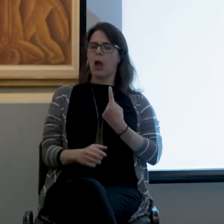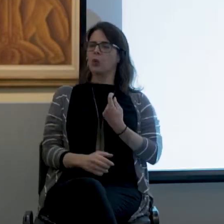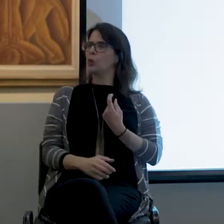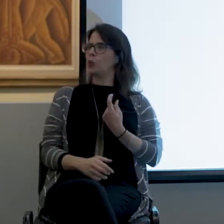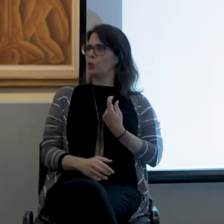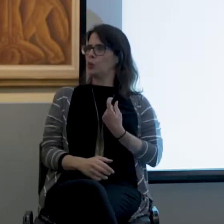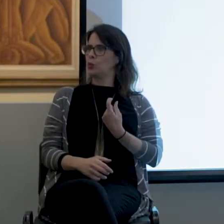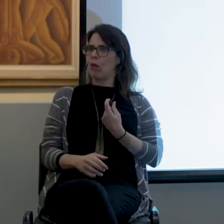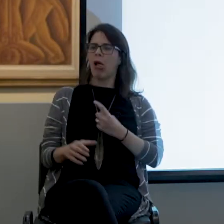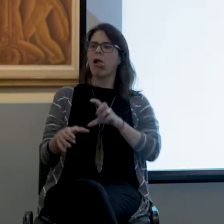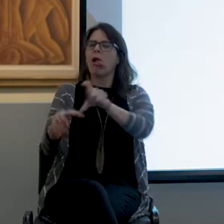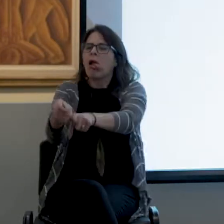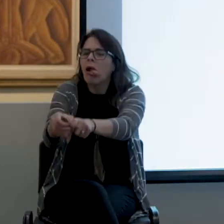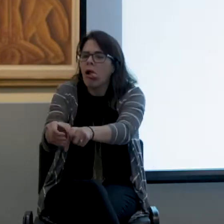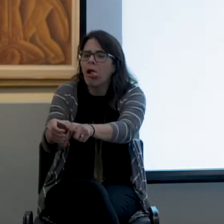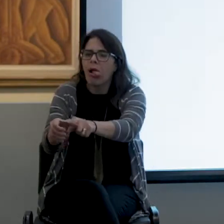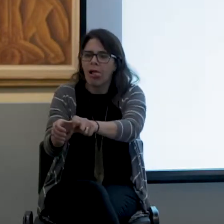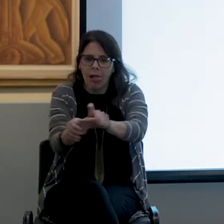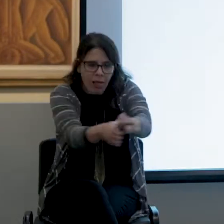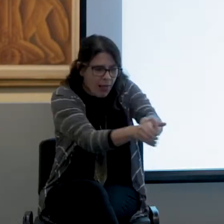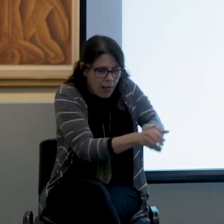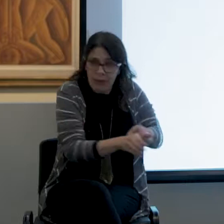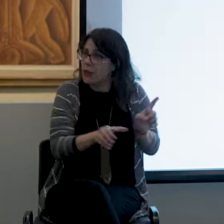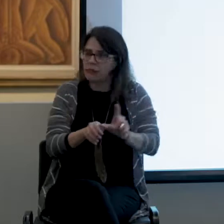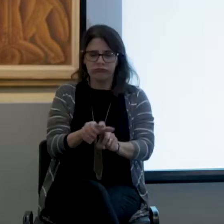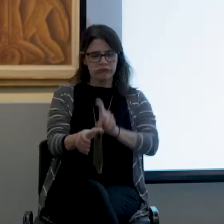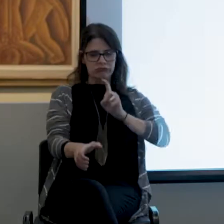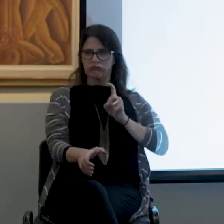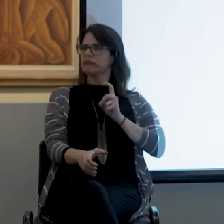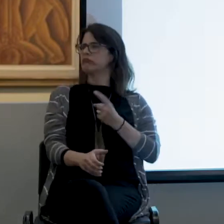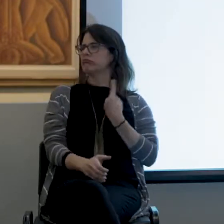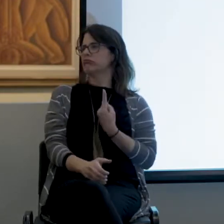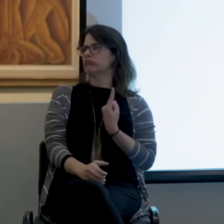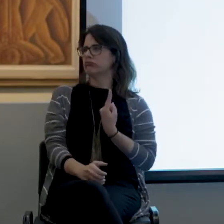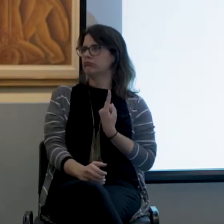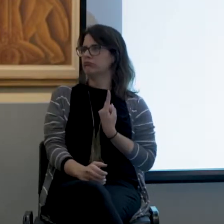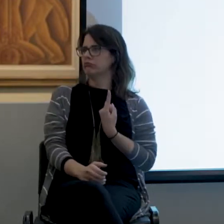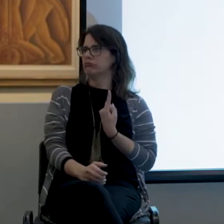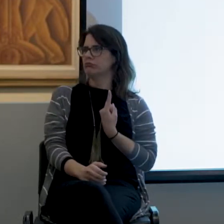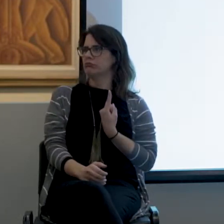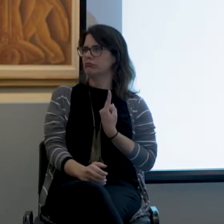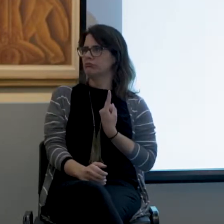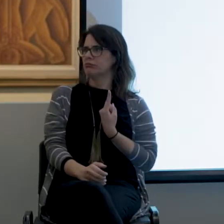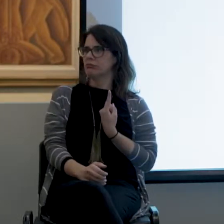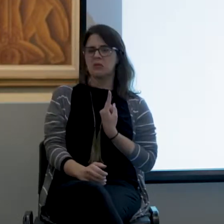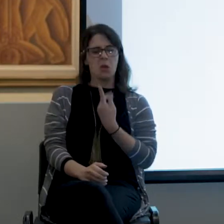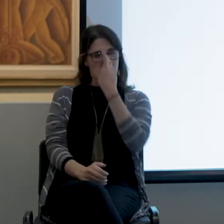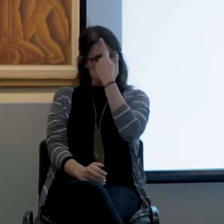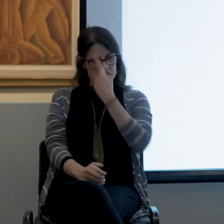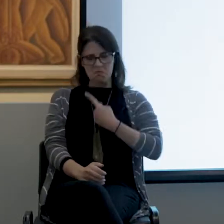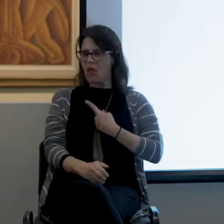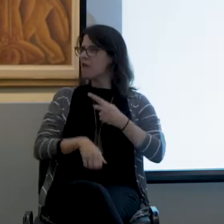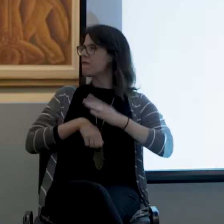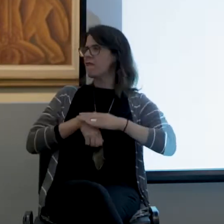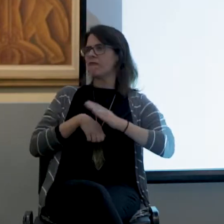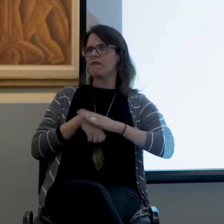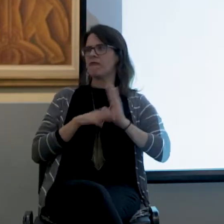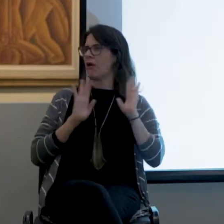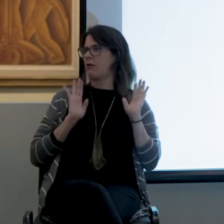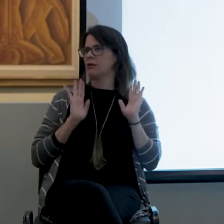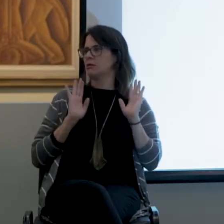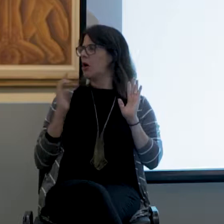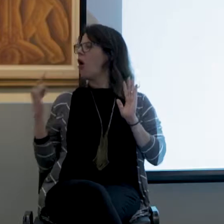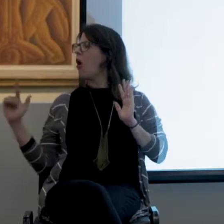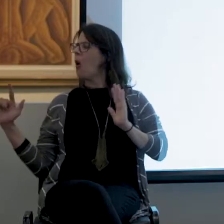outro, né? Ou que vale por si mesmo, que não precisa de